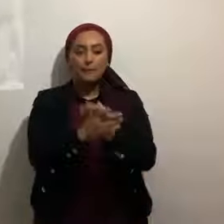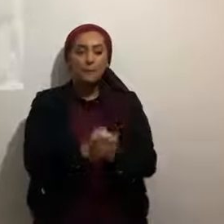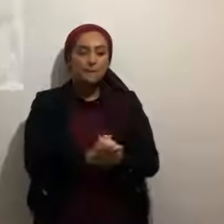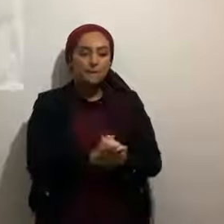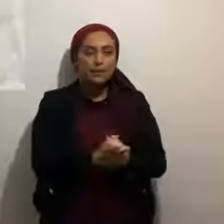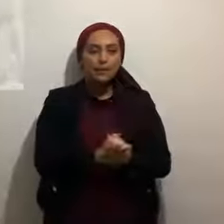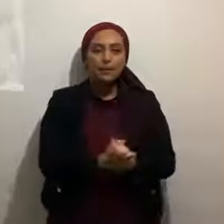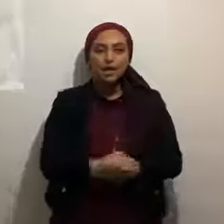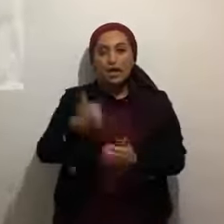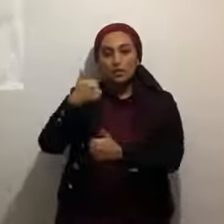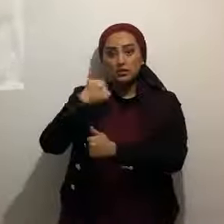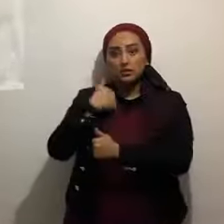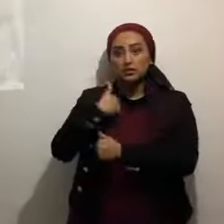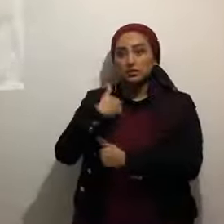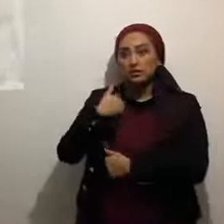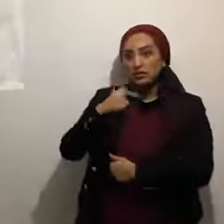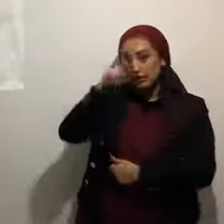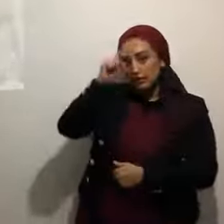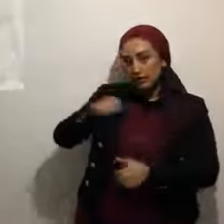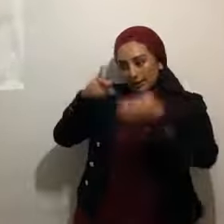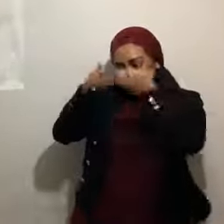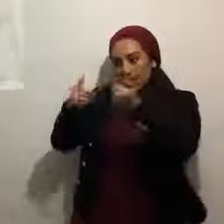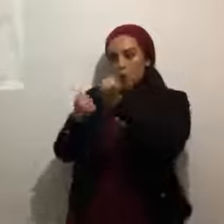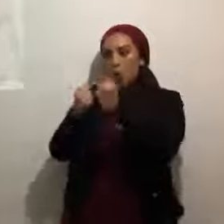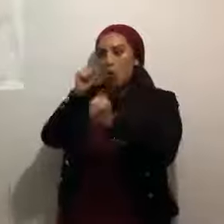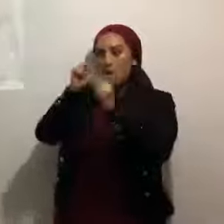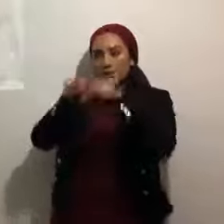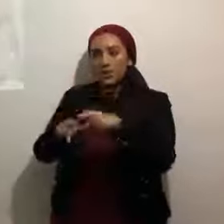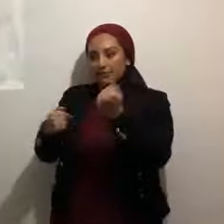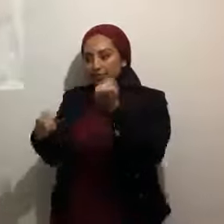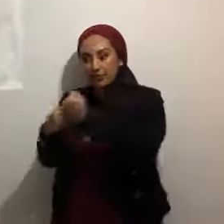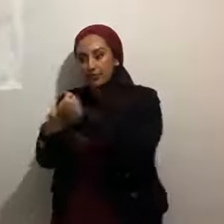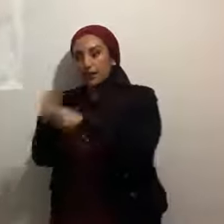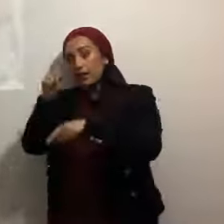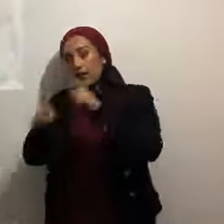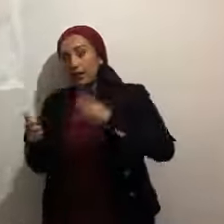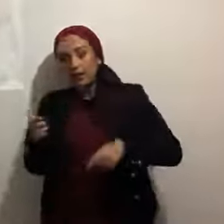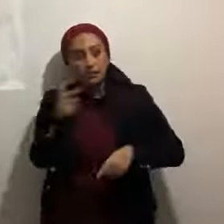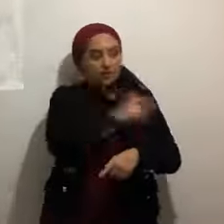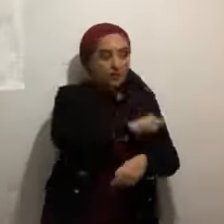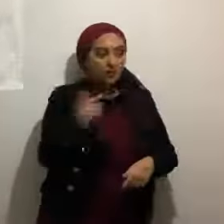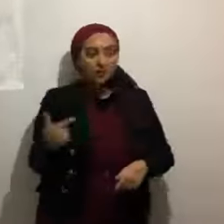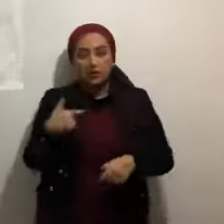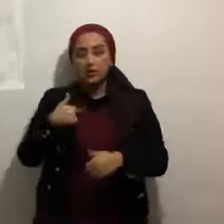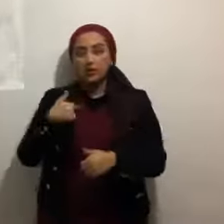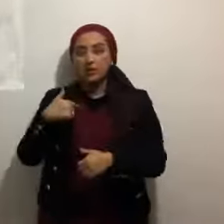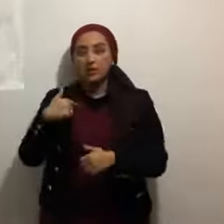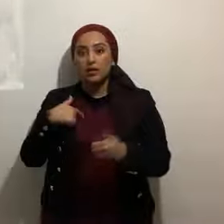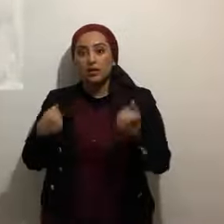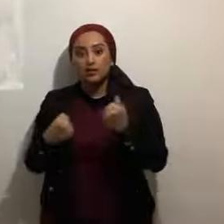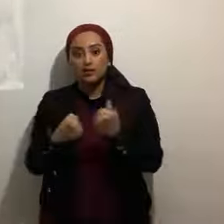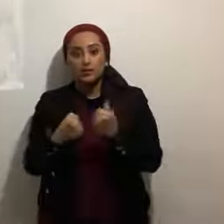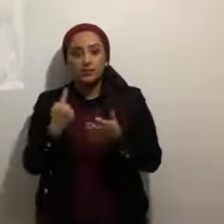Un soldado tiene que jugar de un solo bando, ¿verdad? Estar en un solo bando. No puede estar con el adversario, o sea, con